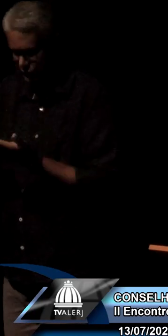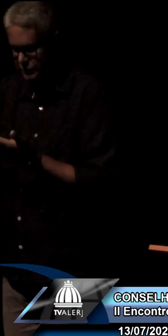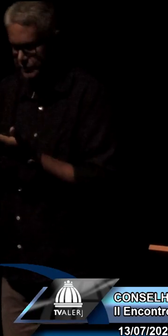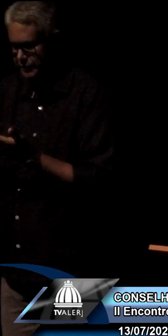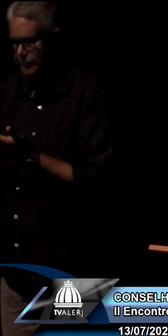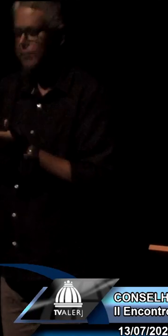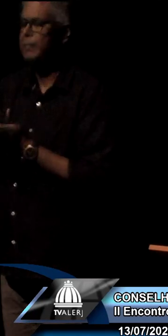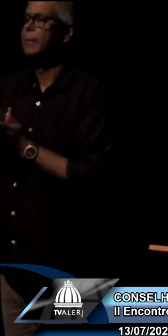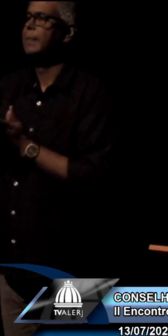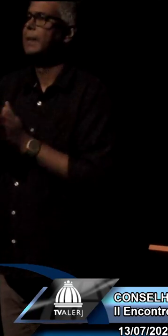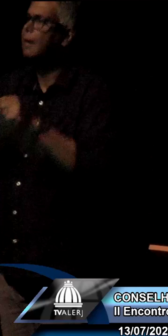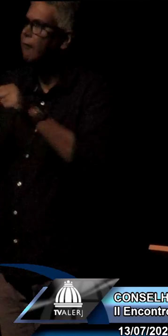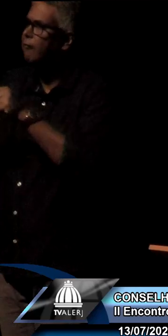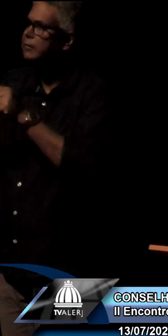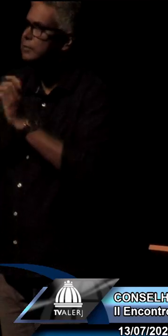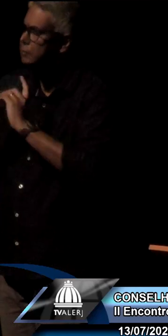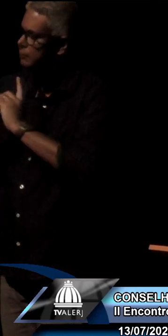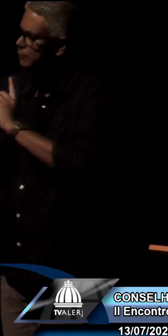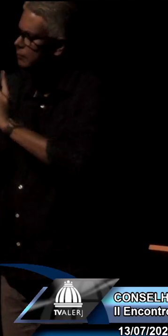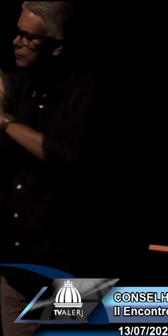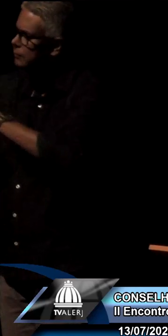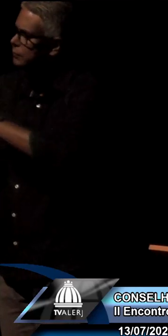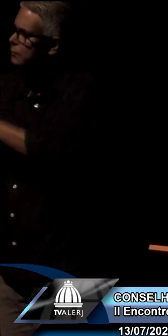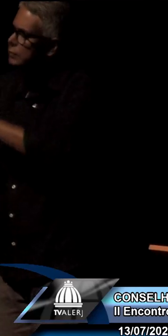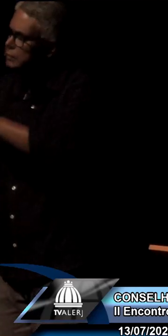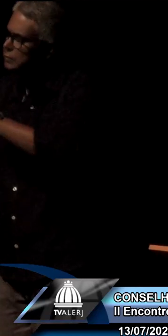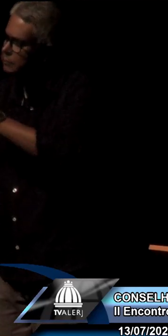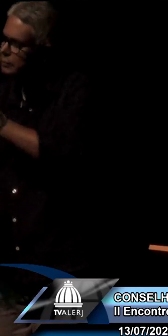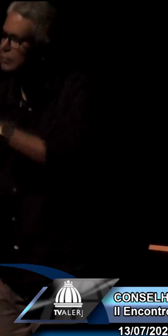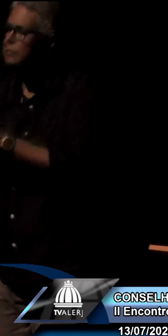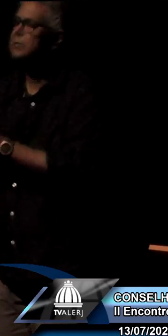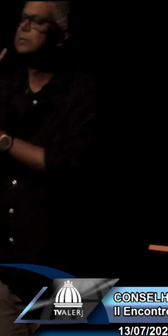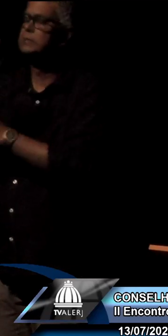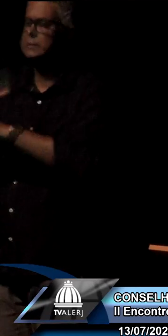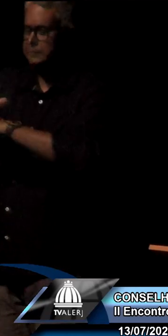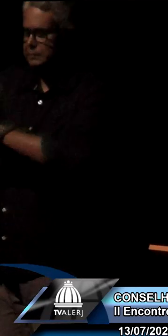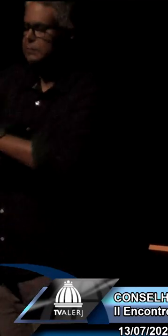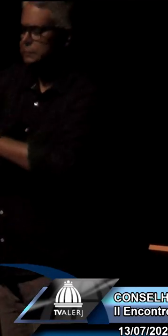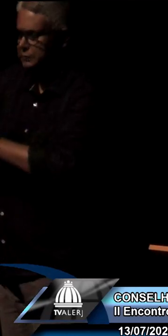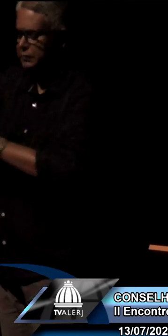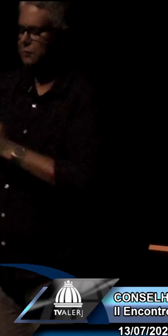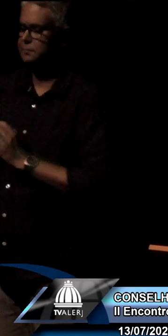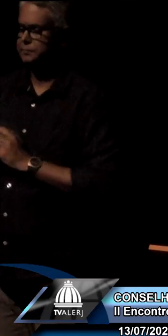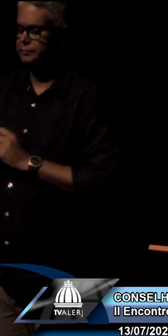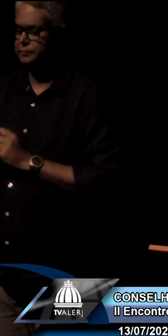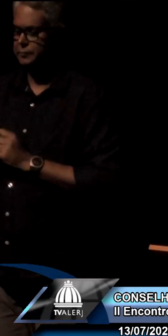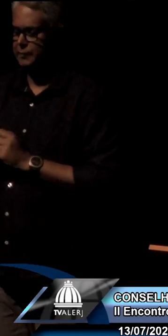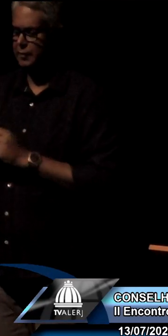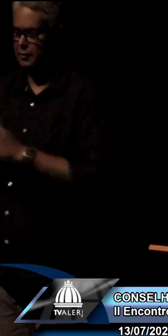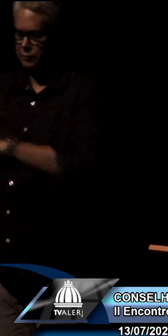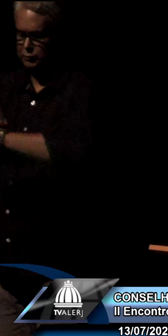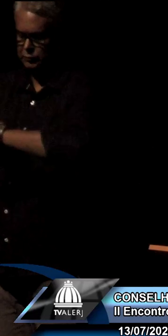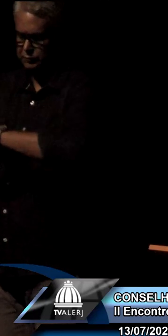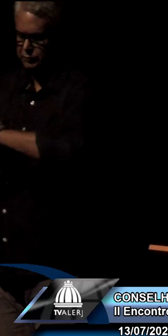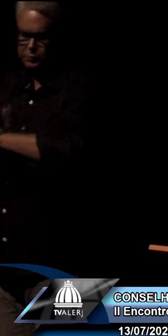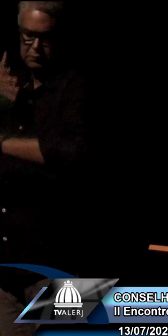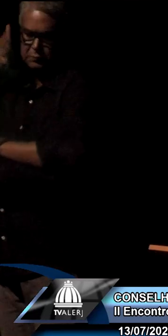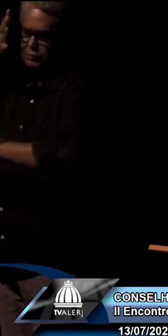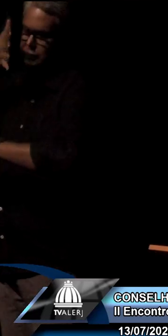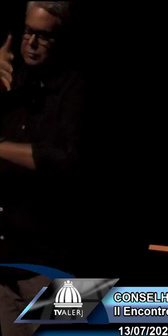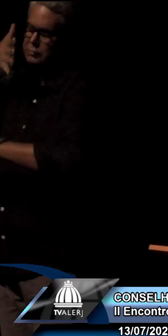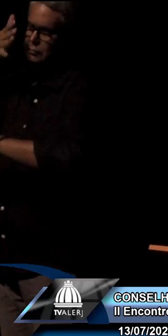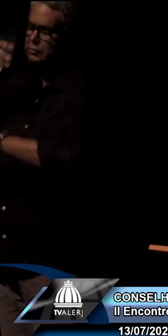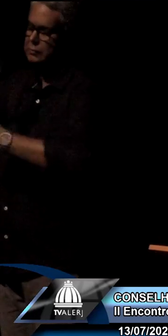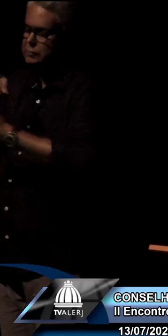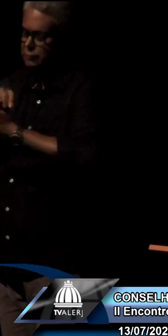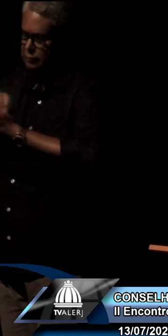poder fazer com que a dinâmica funcione da melhor forma possível durante a palestra E aí vocês vão anotando